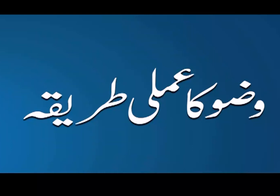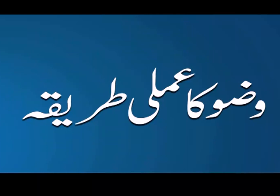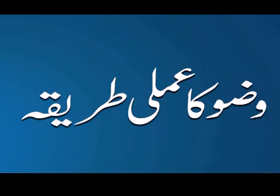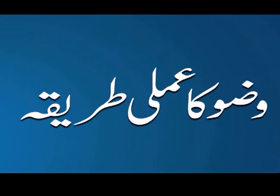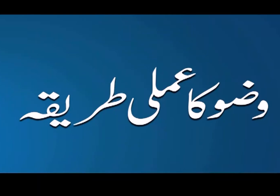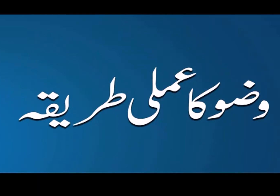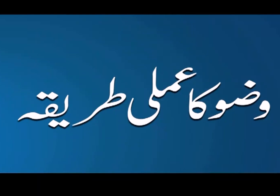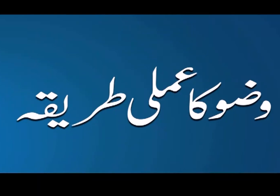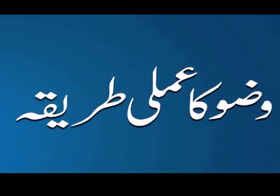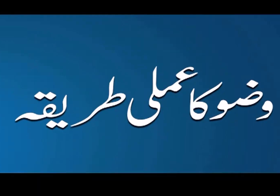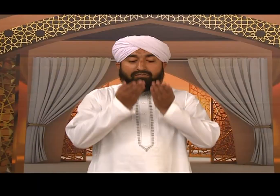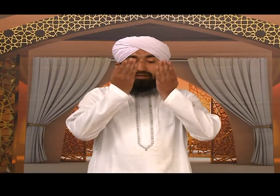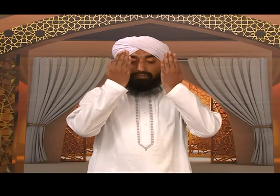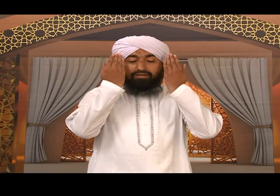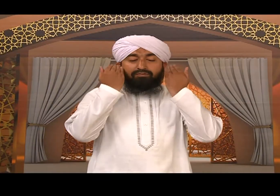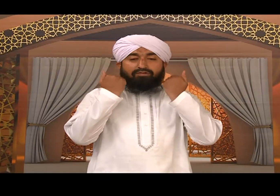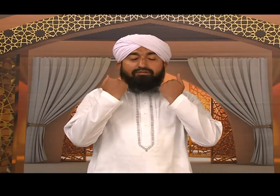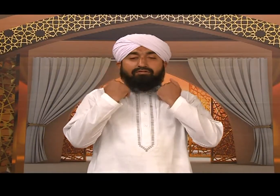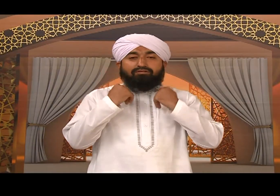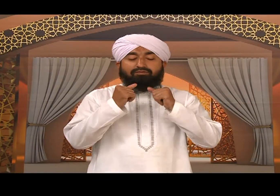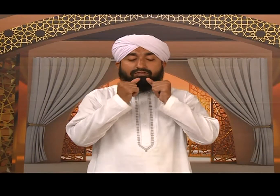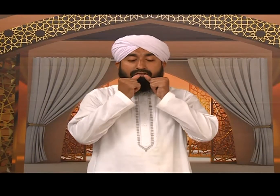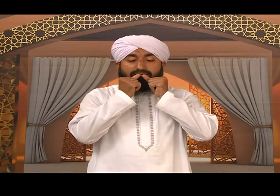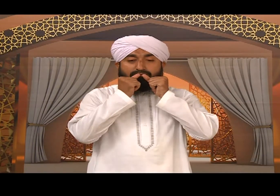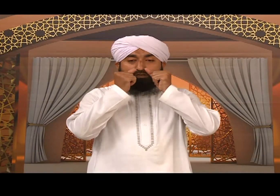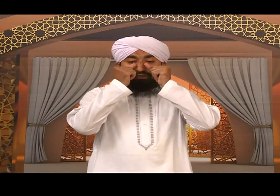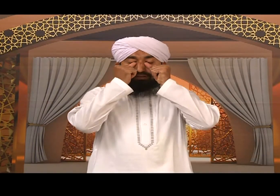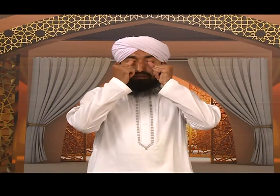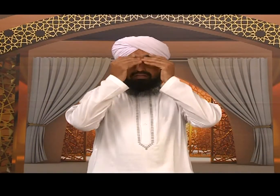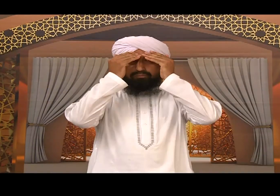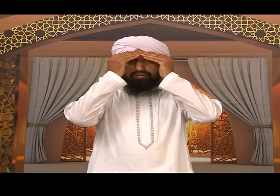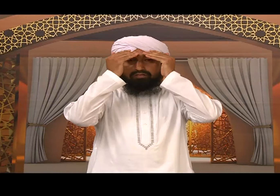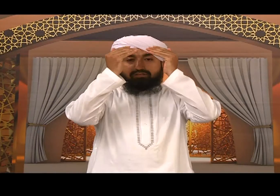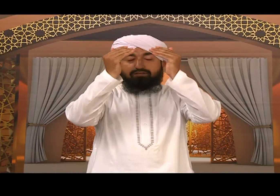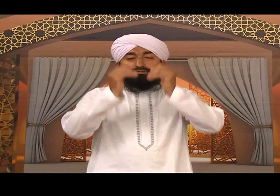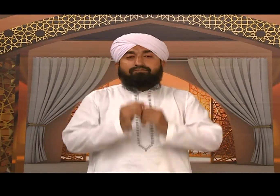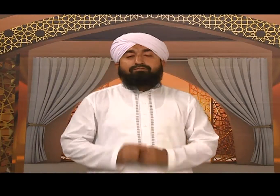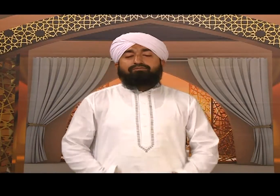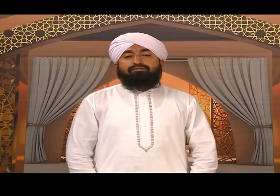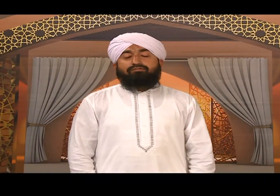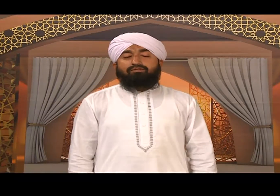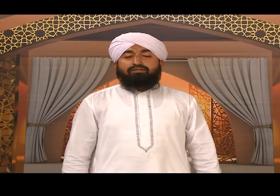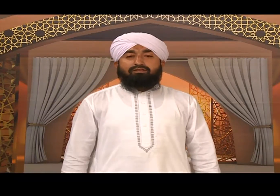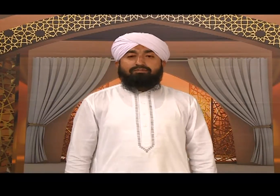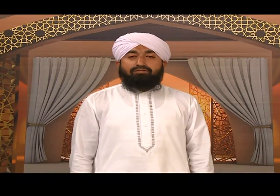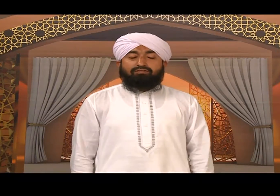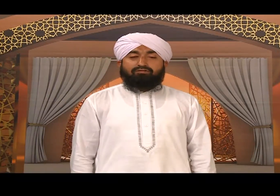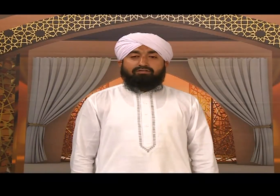وضو کا عملی طریقہ۔ الحمدللہ رب العالمین والصلاة والسلام علی سید المرسلین، اما بعد فاعوذ باللہ